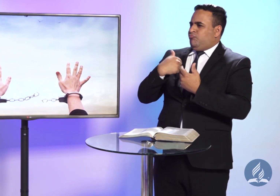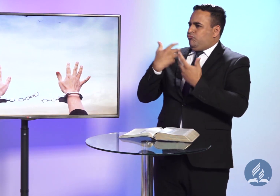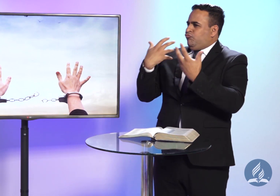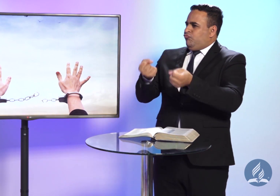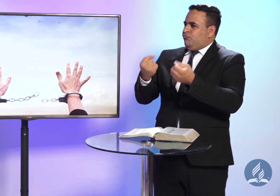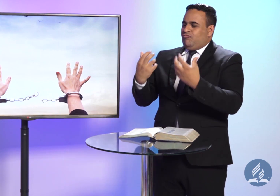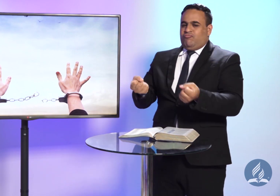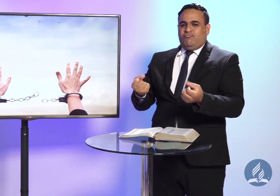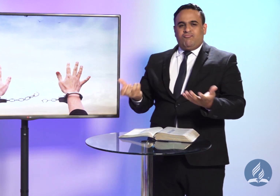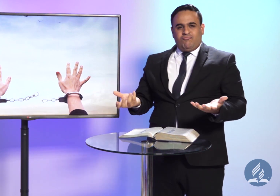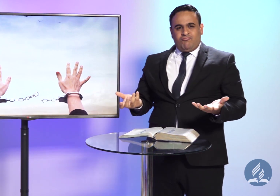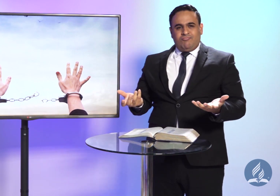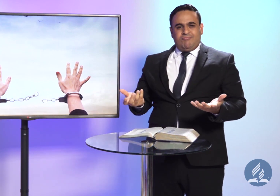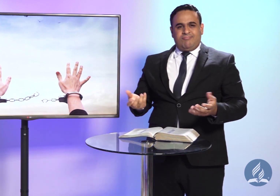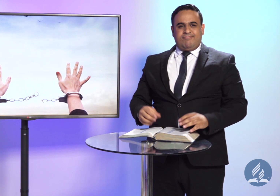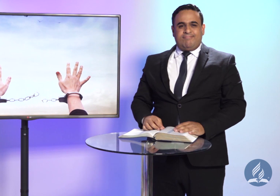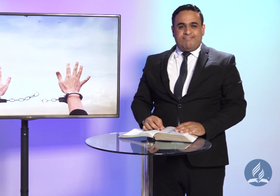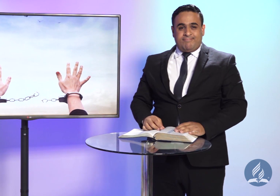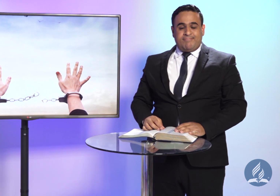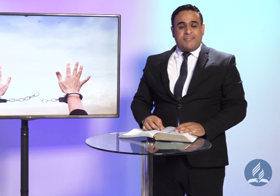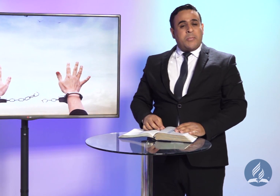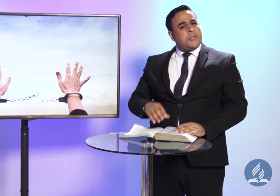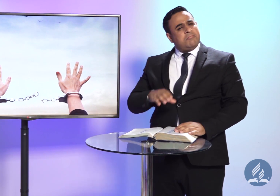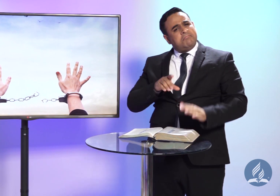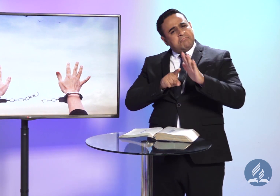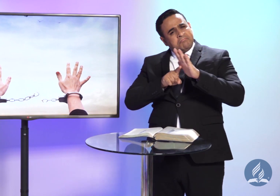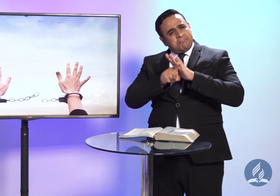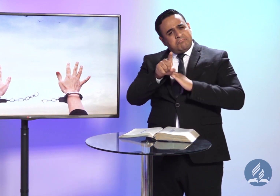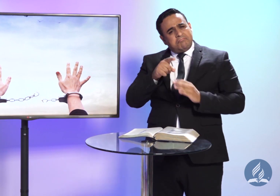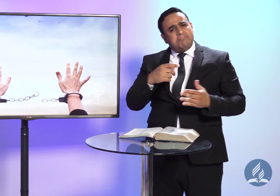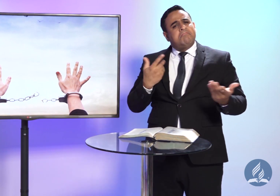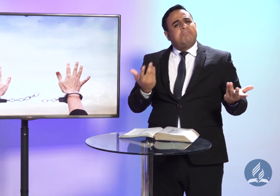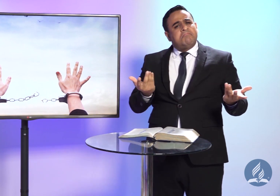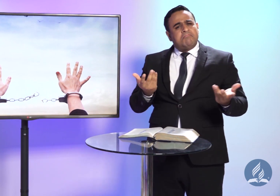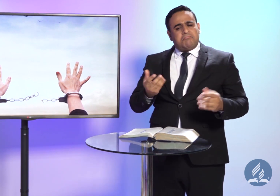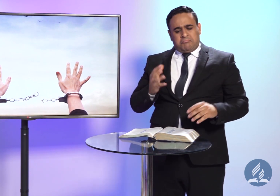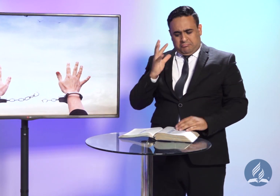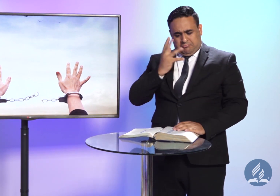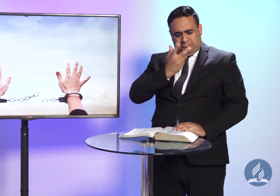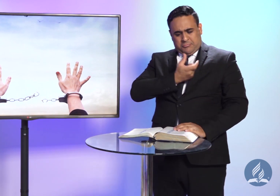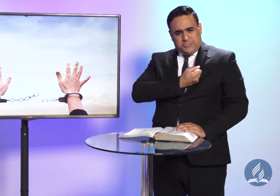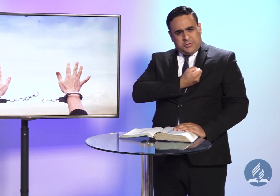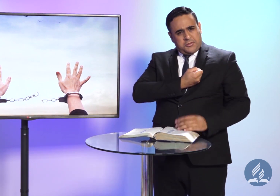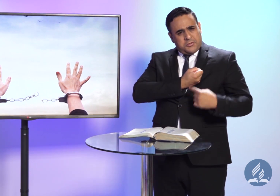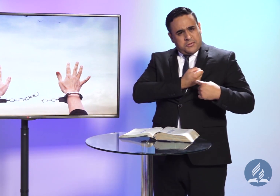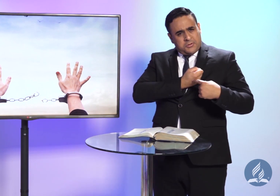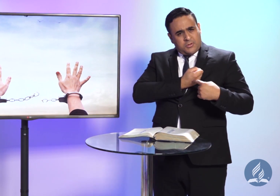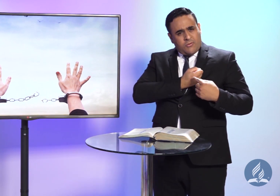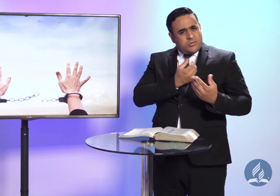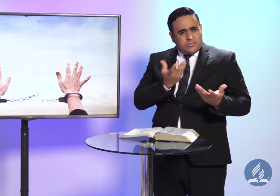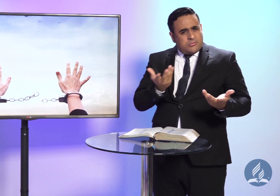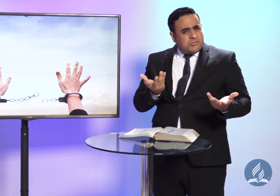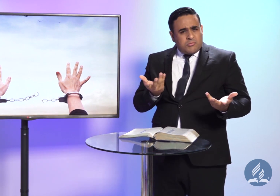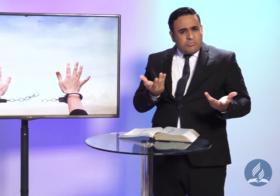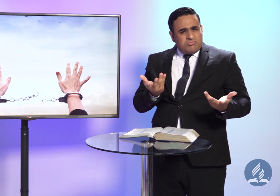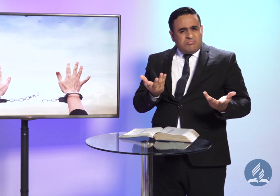em sua vida, você pode ter uma vida de rotina, mas você só vai ser liberto mesmo quando você estiver com a